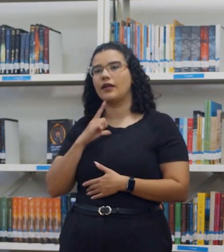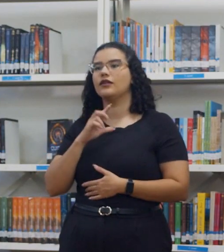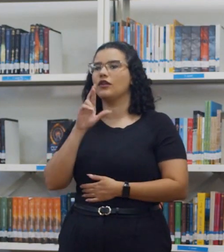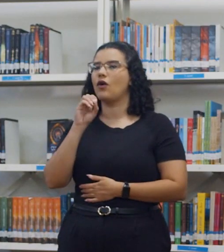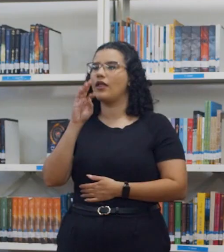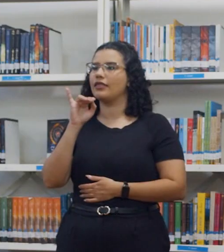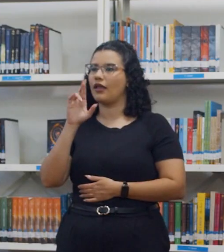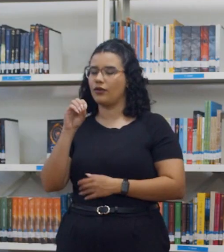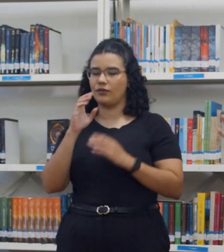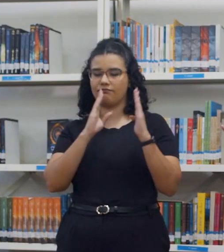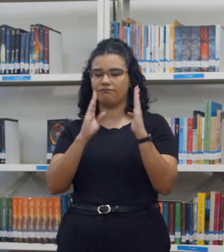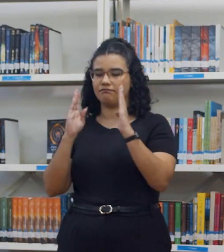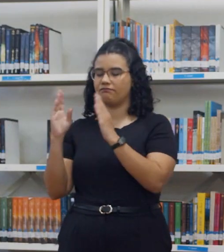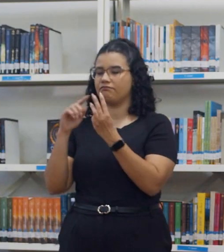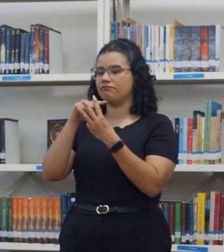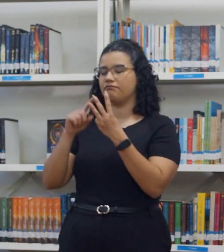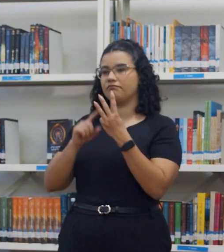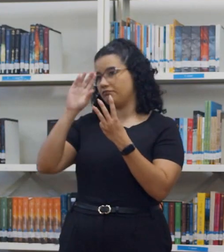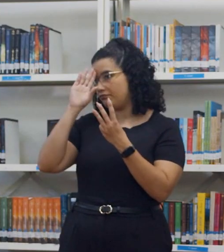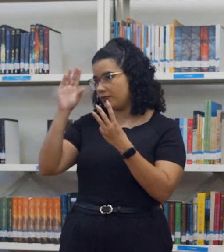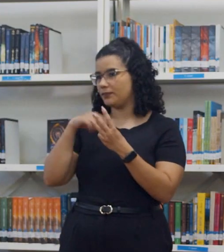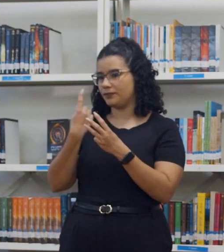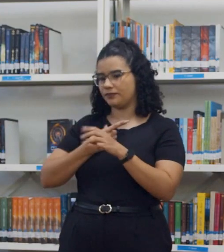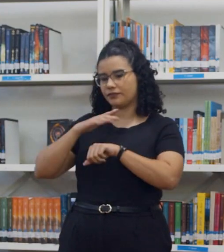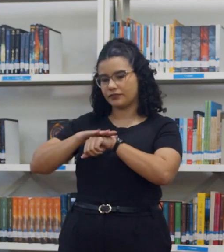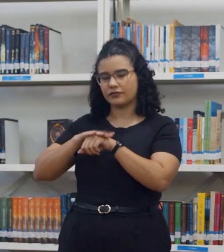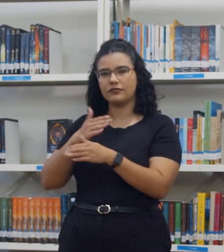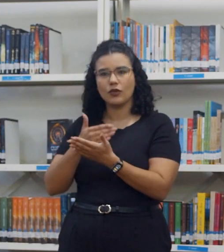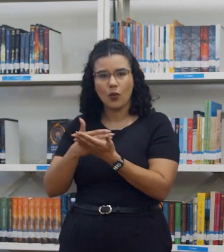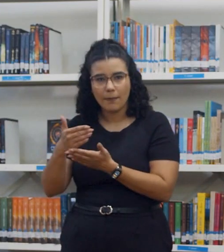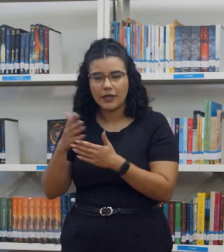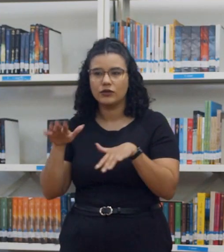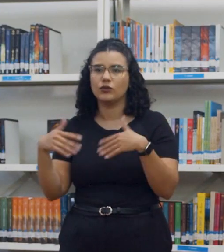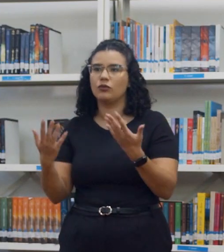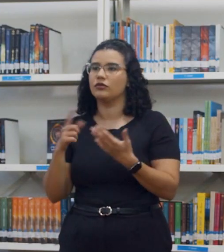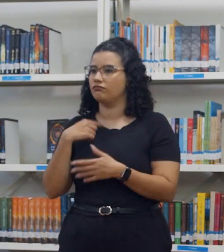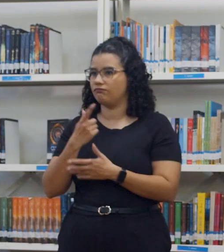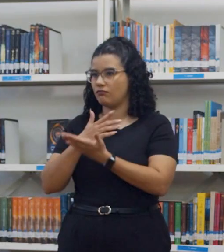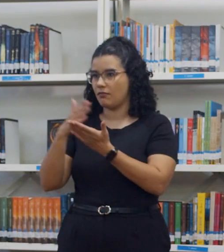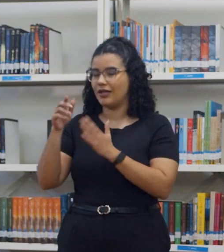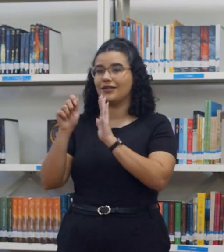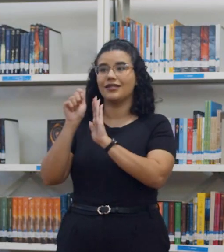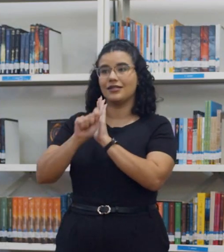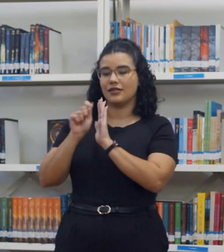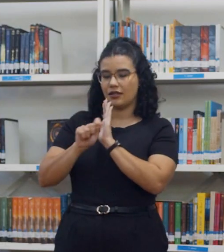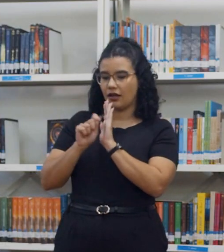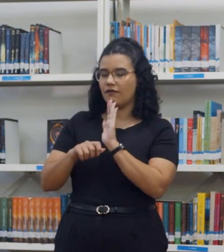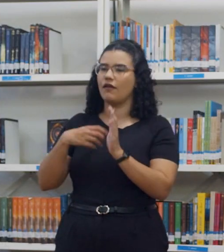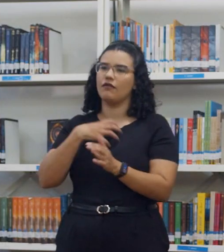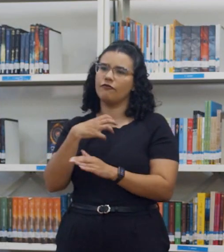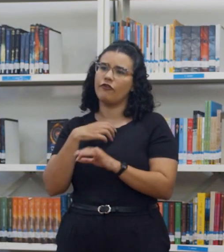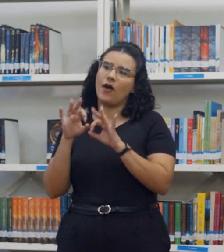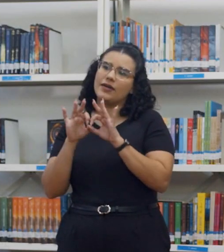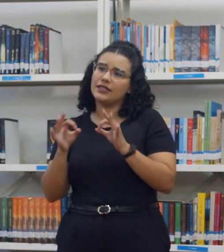partes principais. Isso a gente faz no começo, quando a gente começa a escrever, de uma forma mais